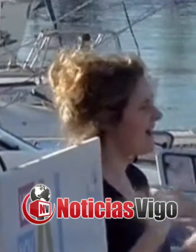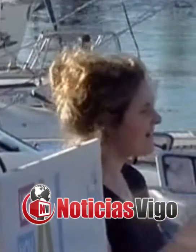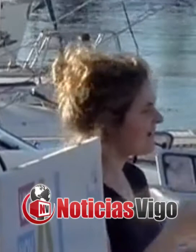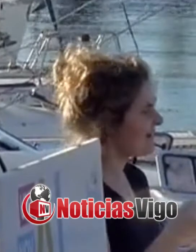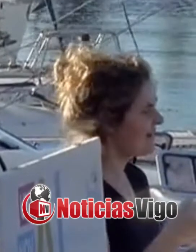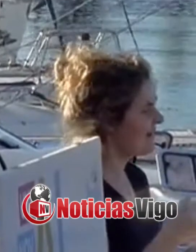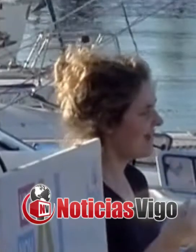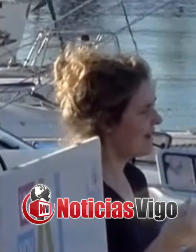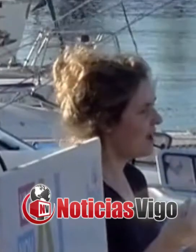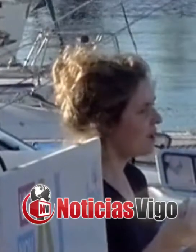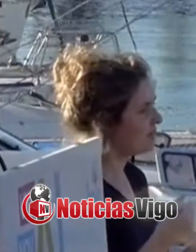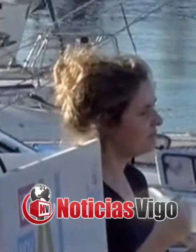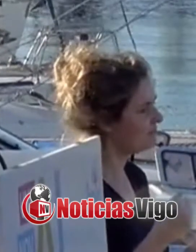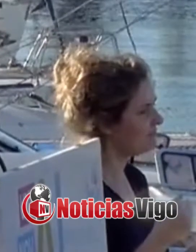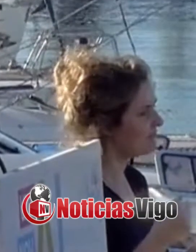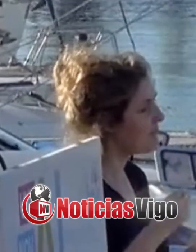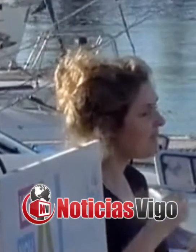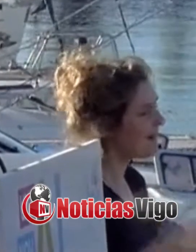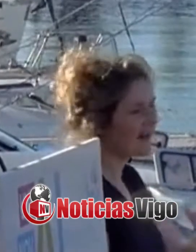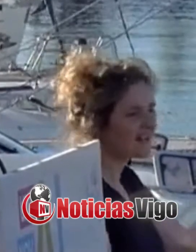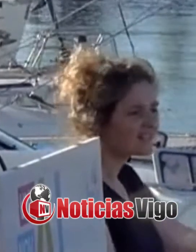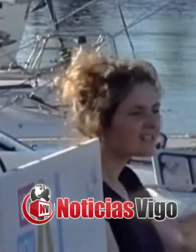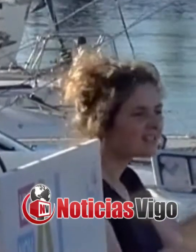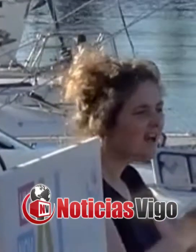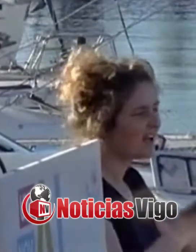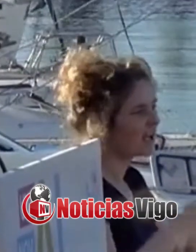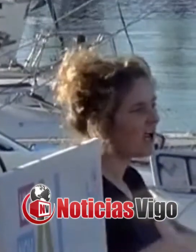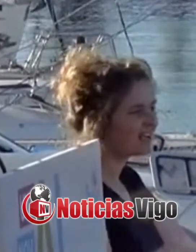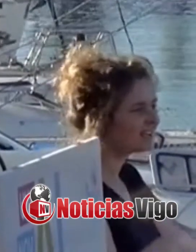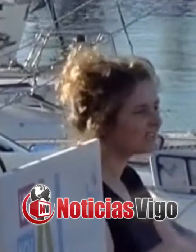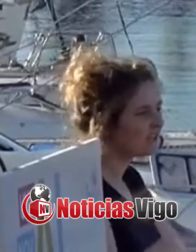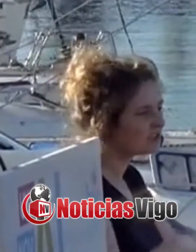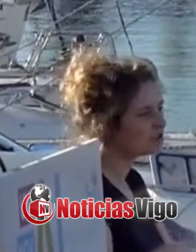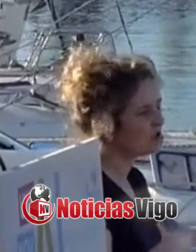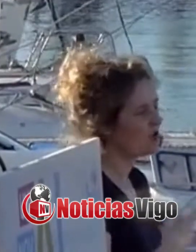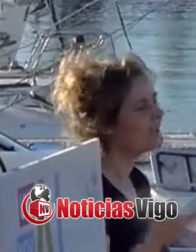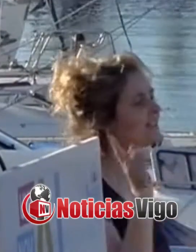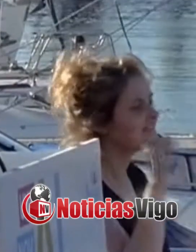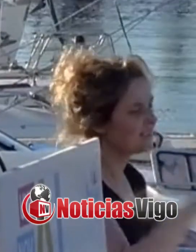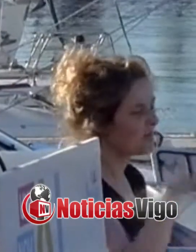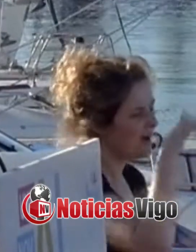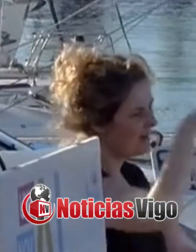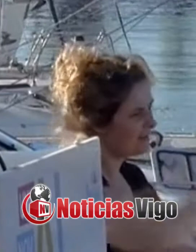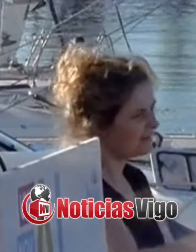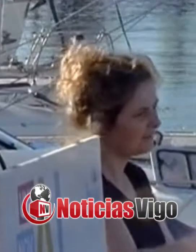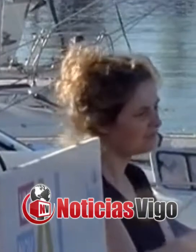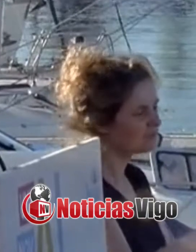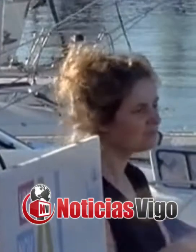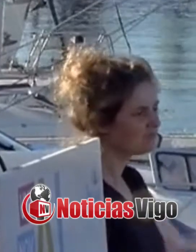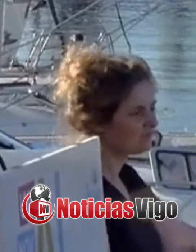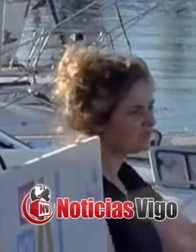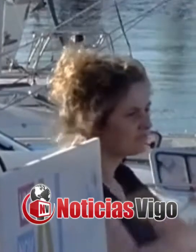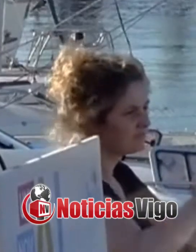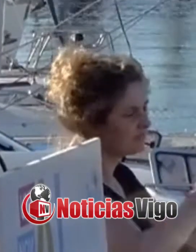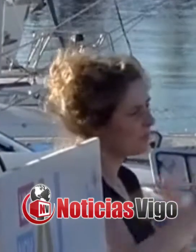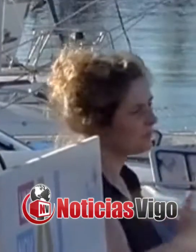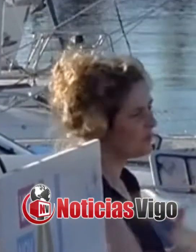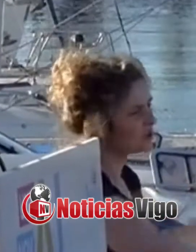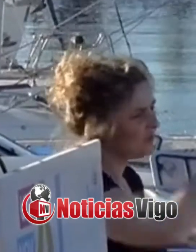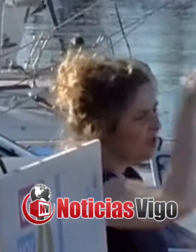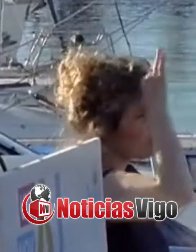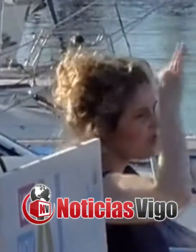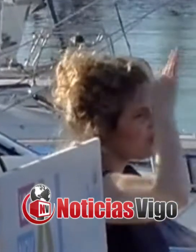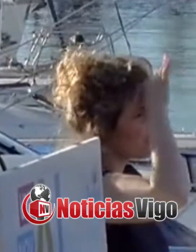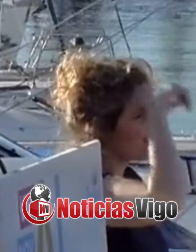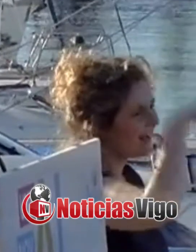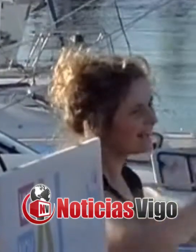enerxía para seguir nestas horas decisivas e vai encher tamén as urnas o próximo domingo. Porque